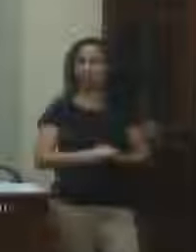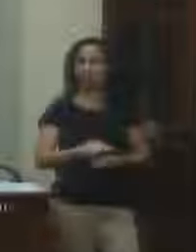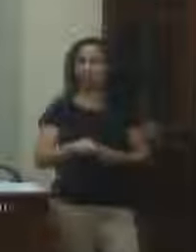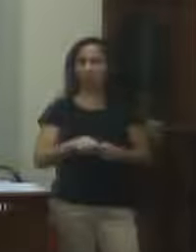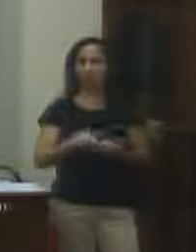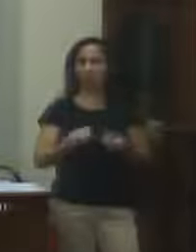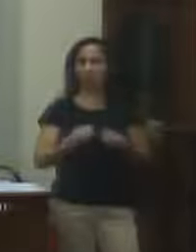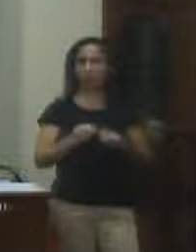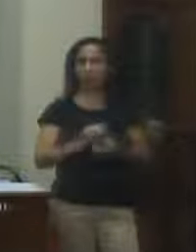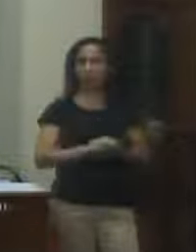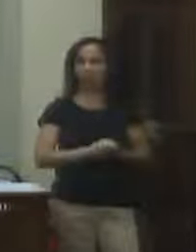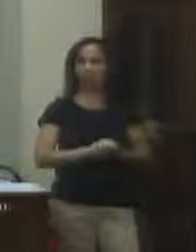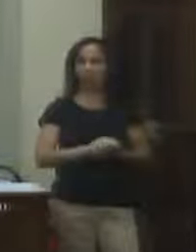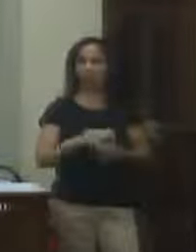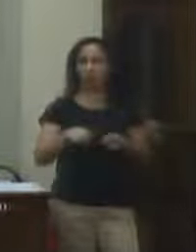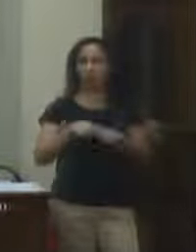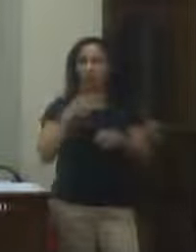os artigos citam